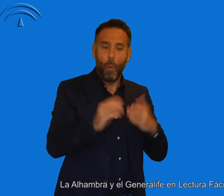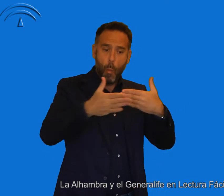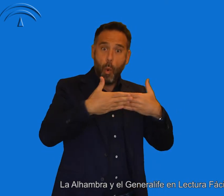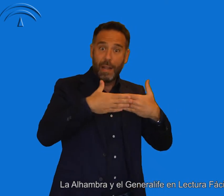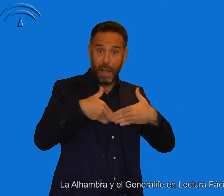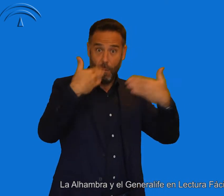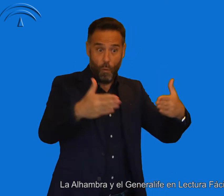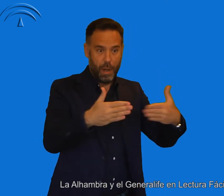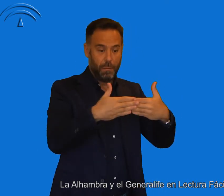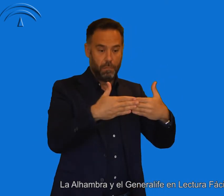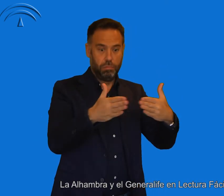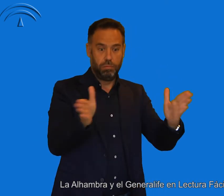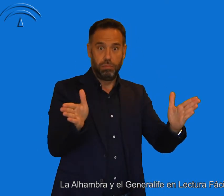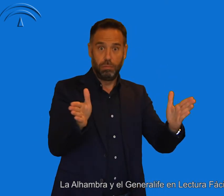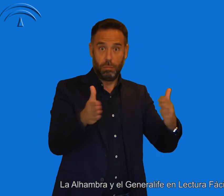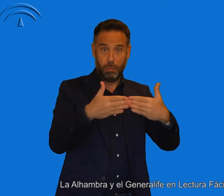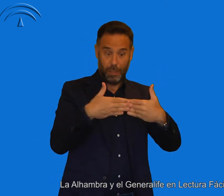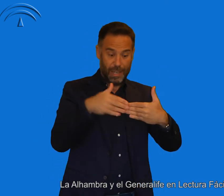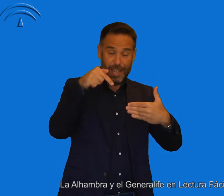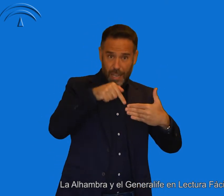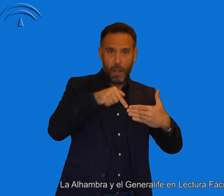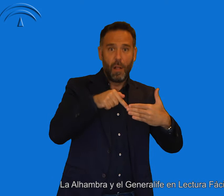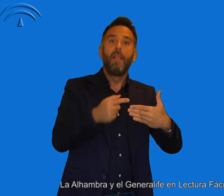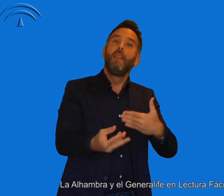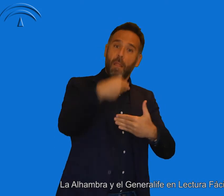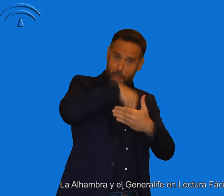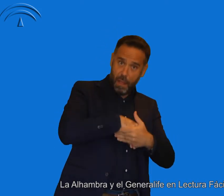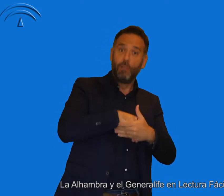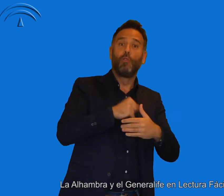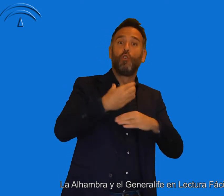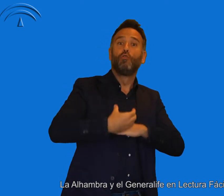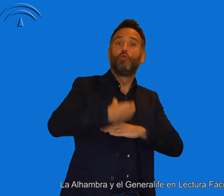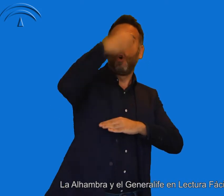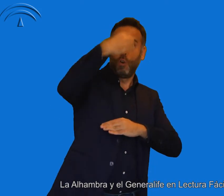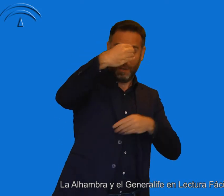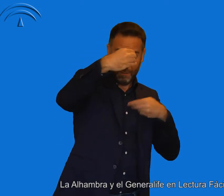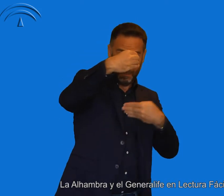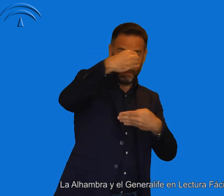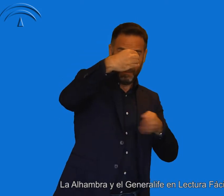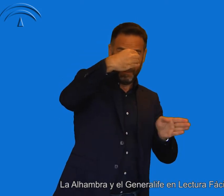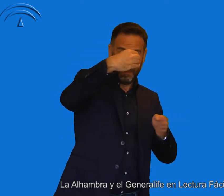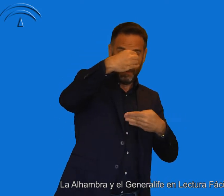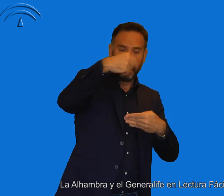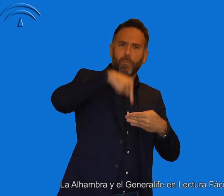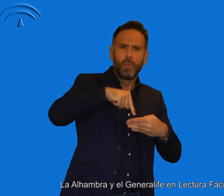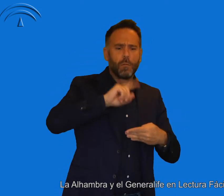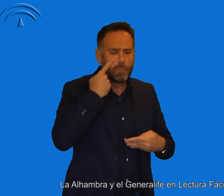ciudad. Las puertas exteriores para entrar o salir de la Alhambra estaban dentro de algunas